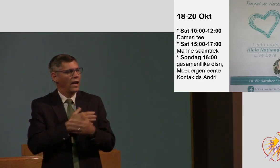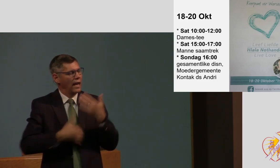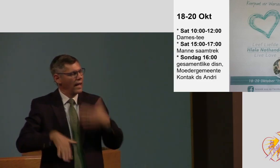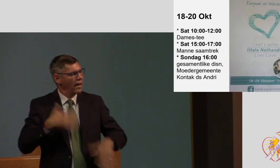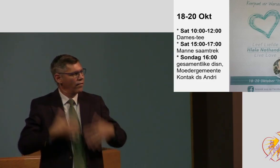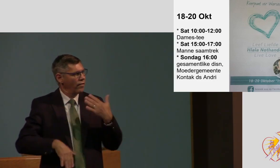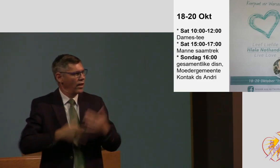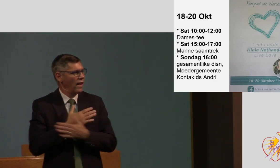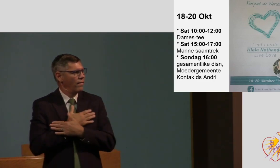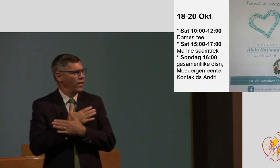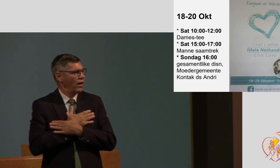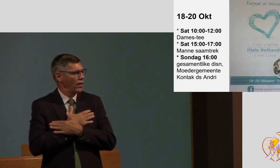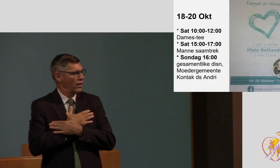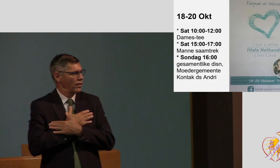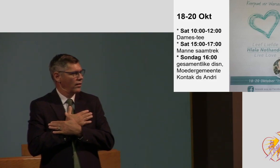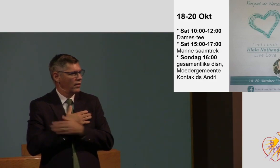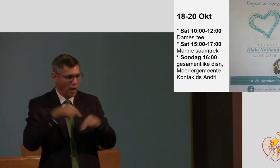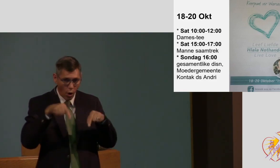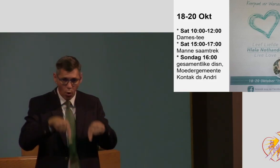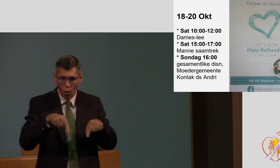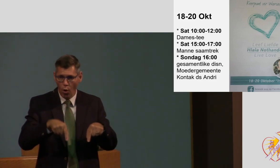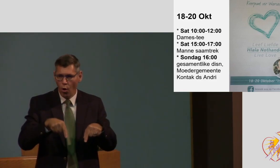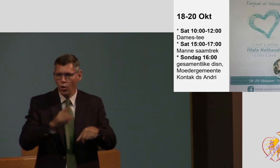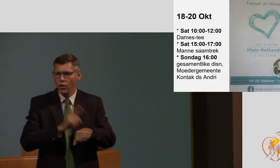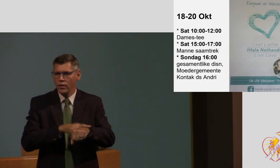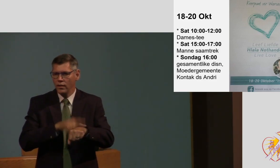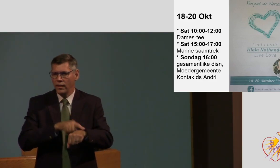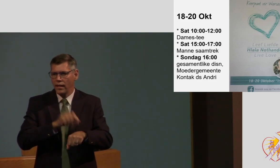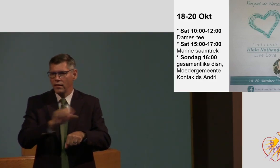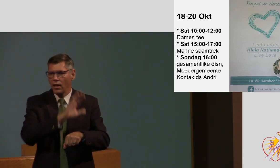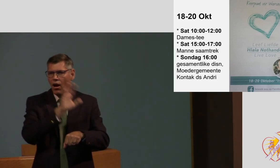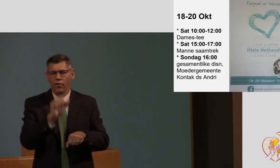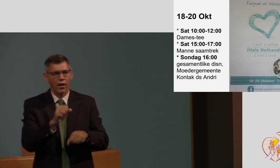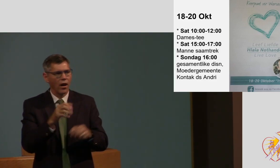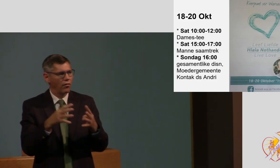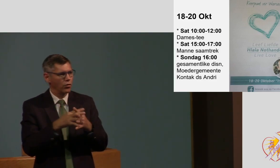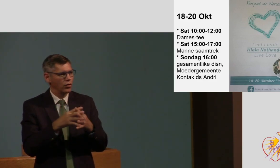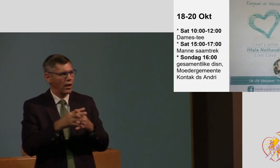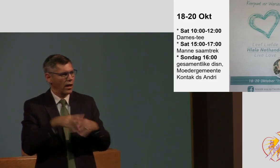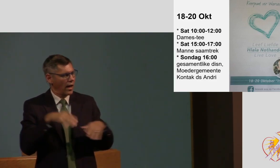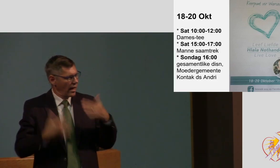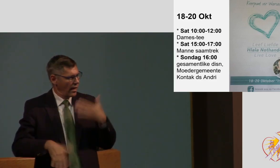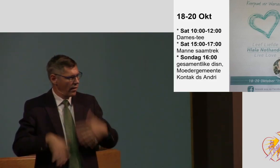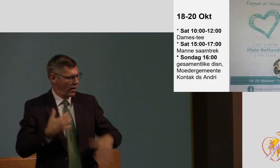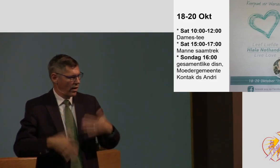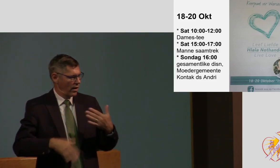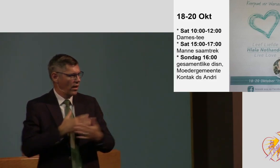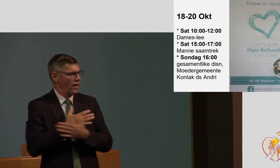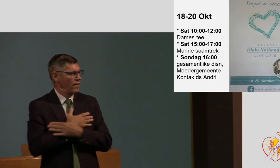leef liefde. Nou, tyd Suid-Afrika woester, lewe liefde.